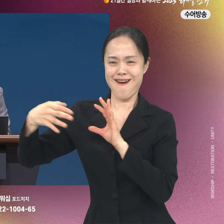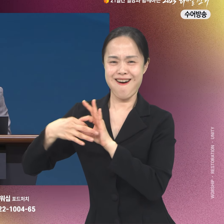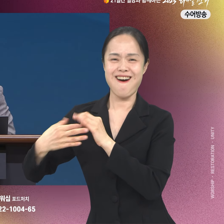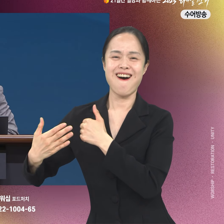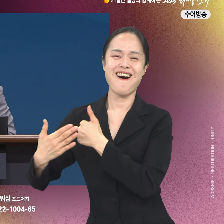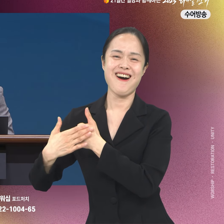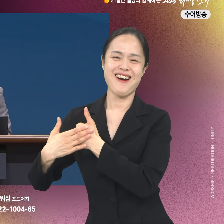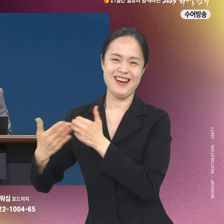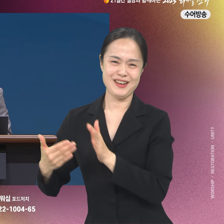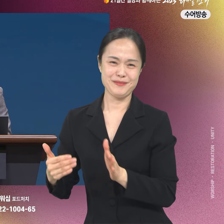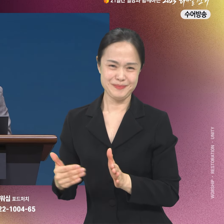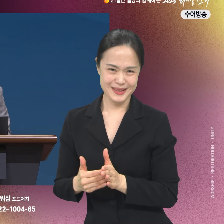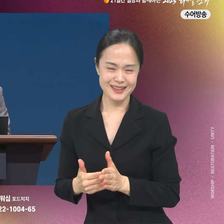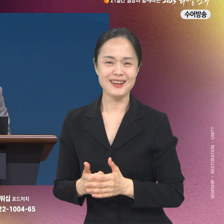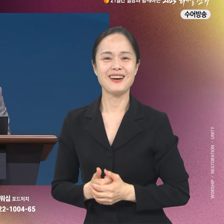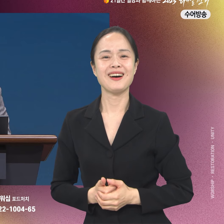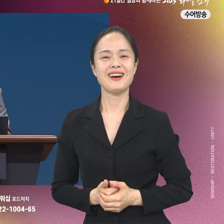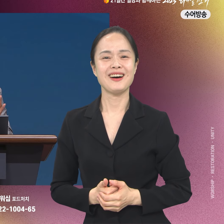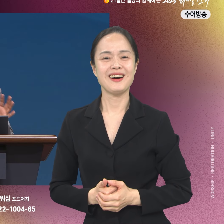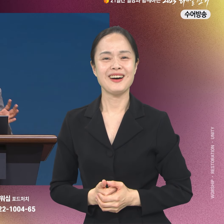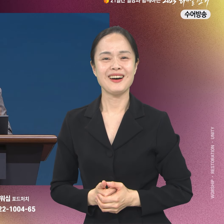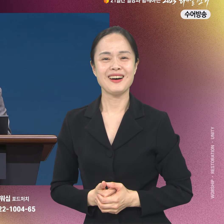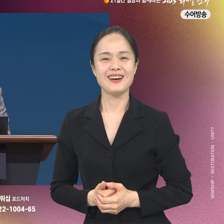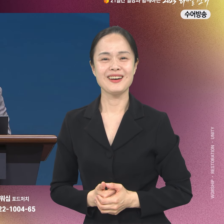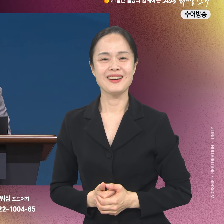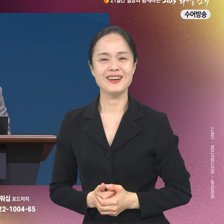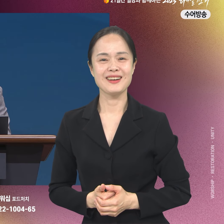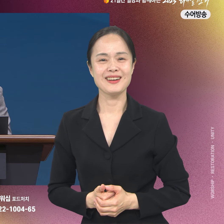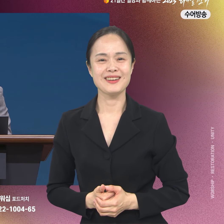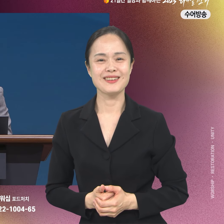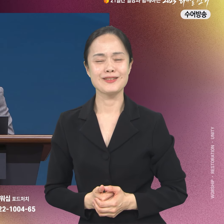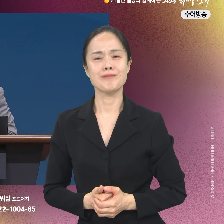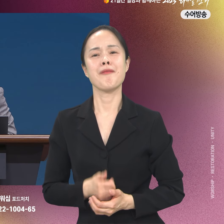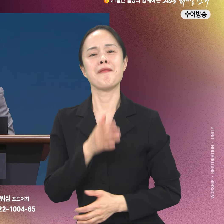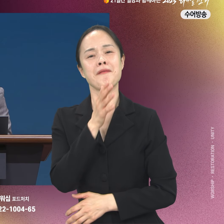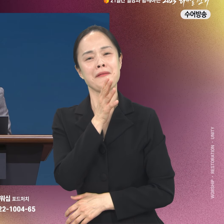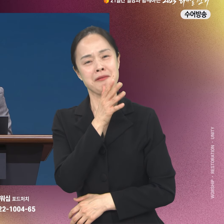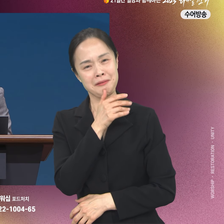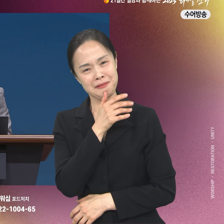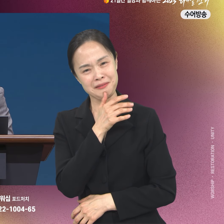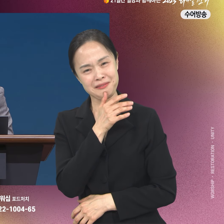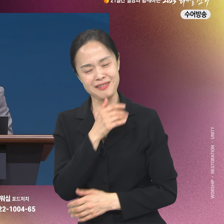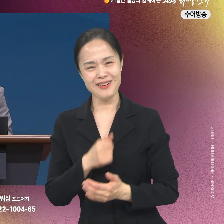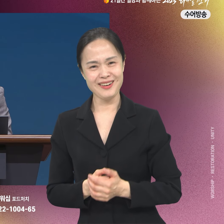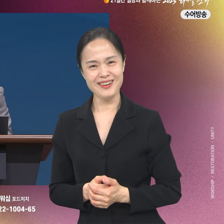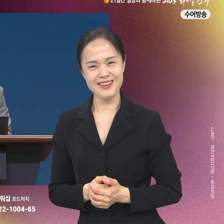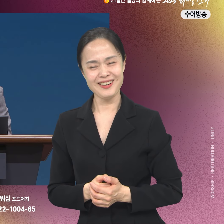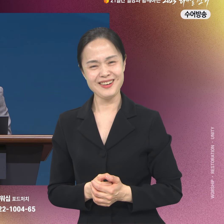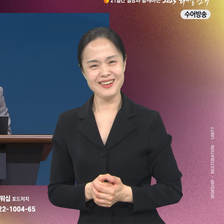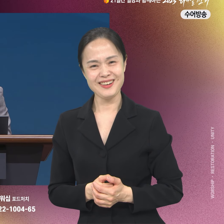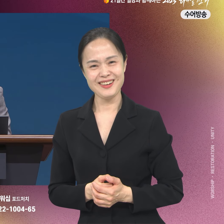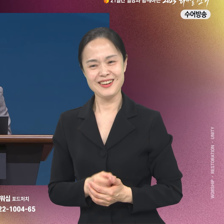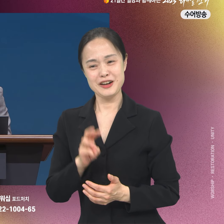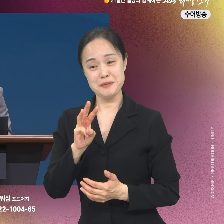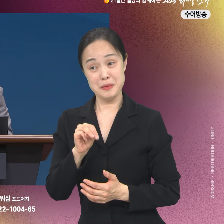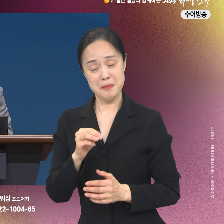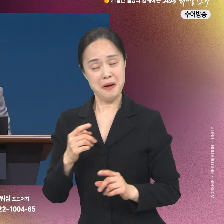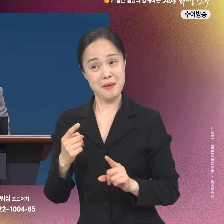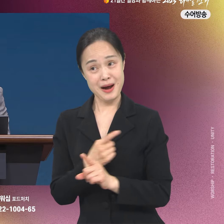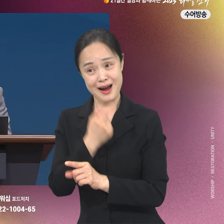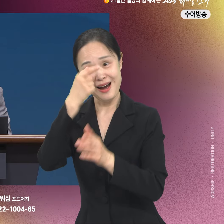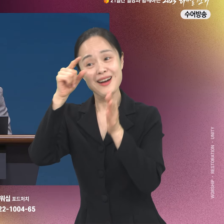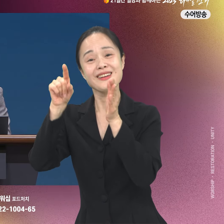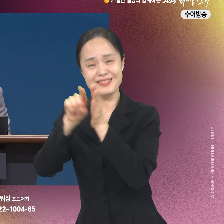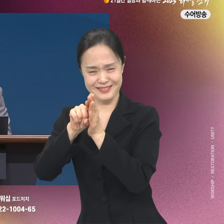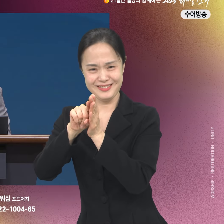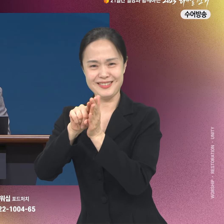굉장히 싫어한다고 이야기를 하더라고요. 그래서 야, 상황에 따라서 관점이 이렇게 다를 수 있구나. 그리고